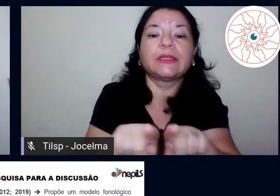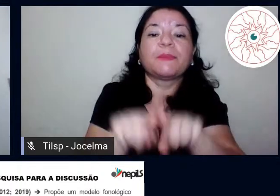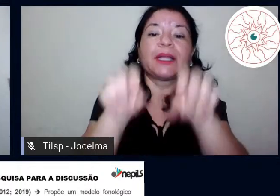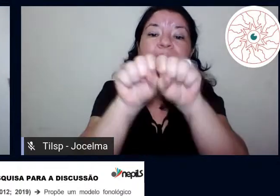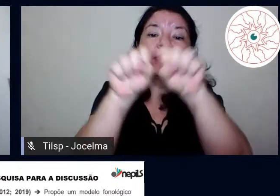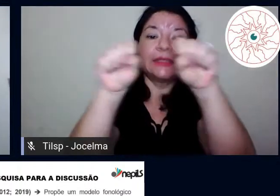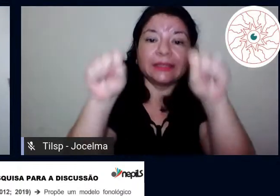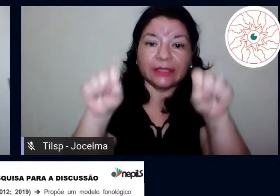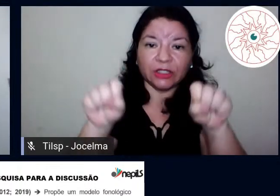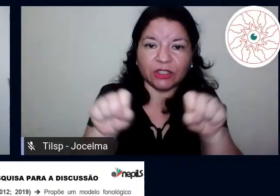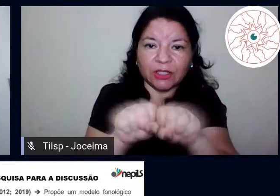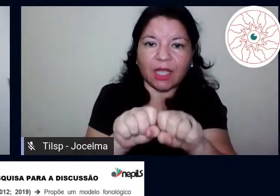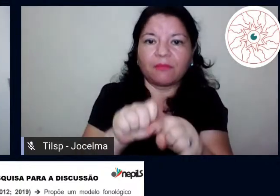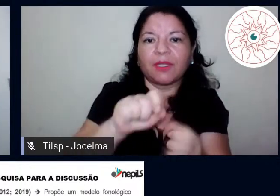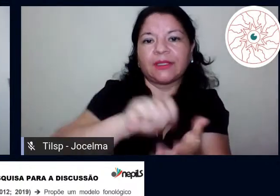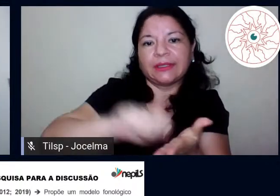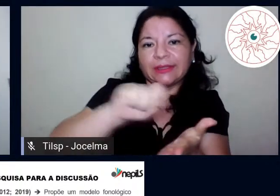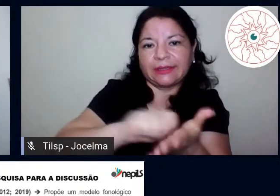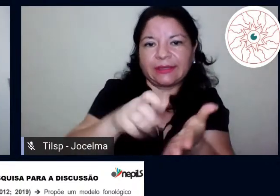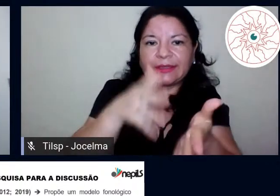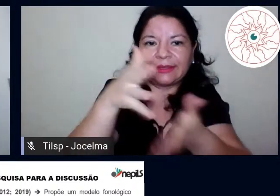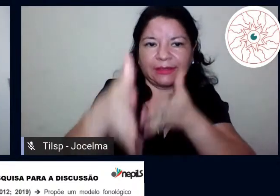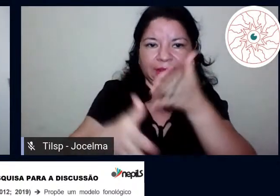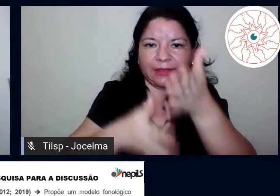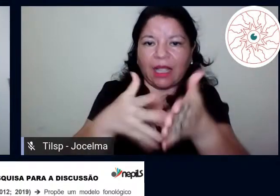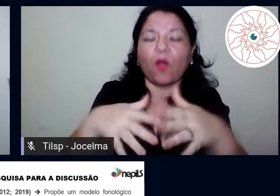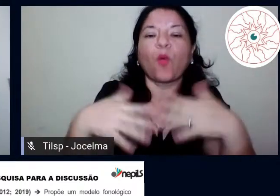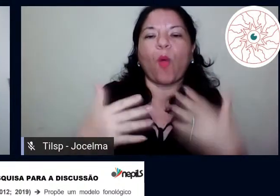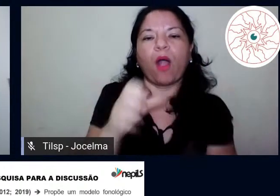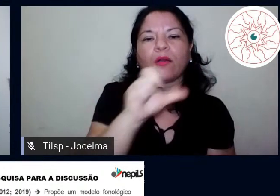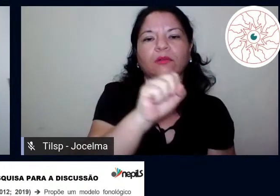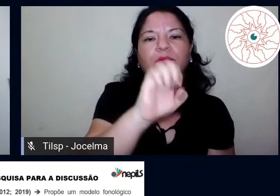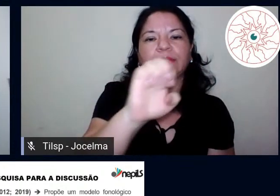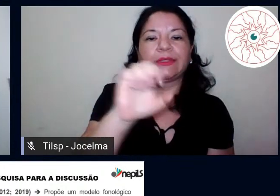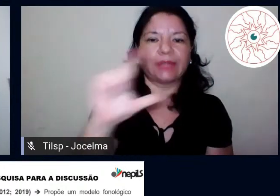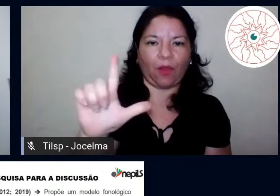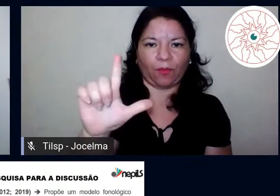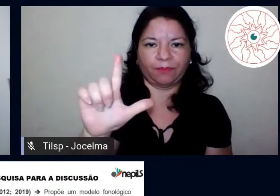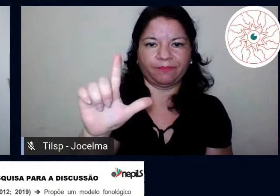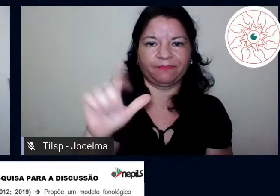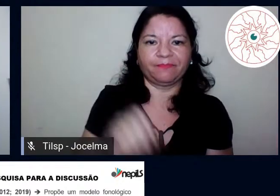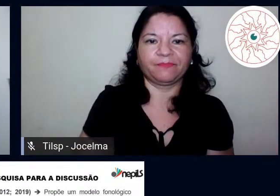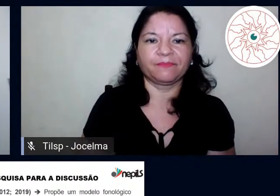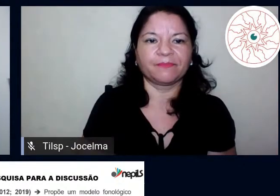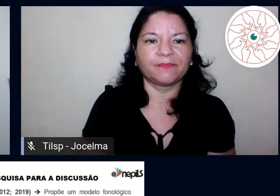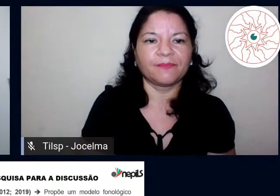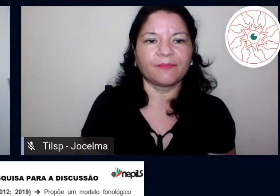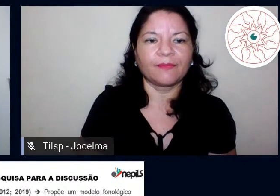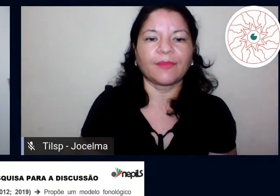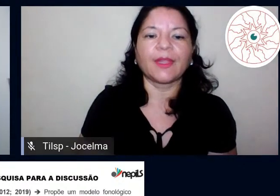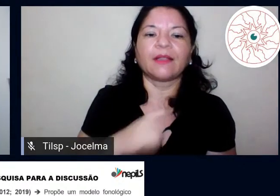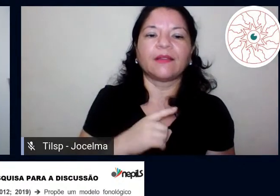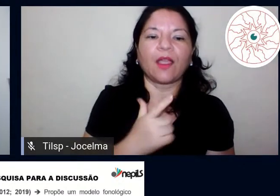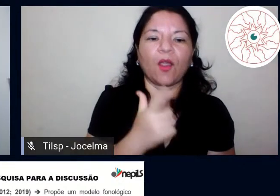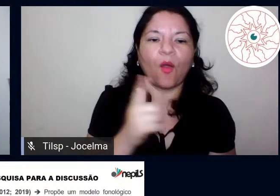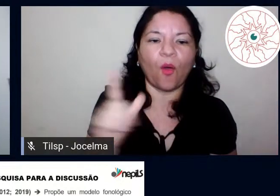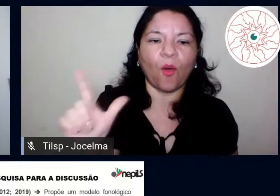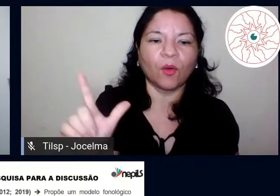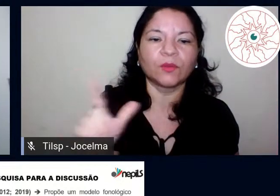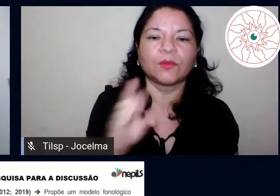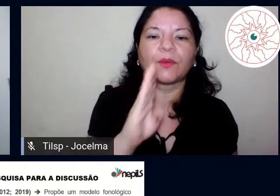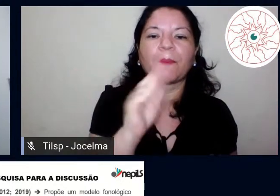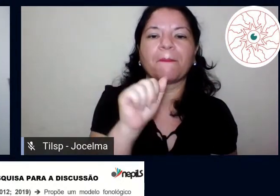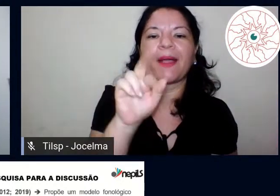de escrita de Libras, o sistema C. Barreto, 2020